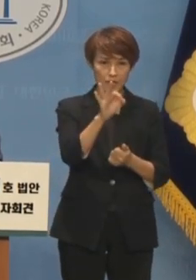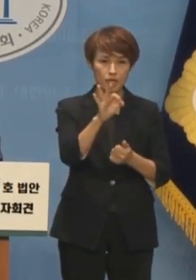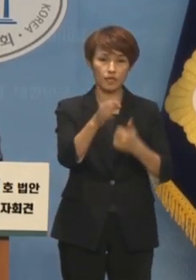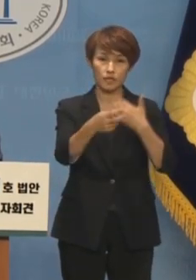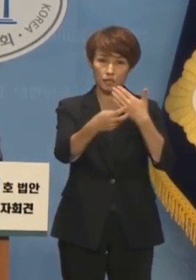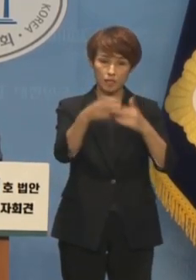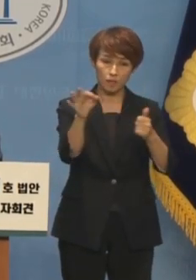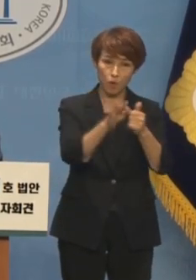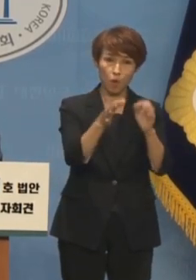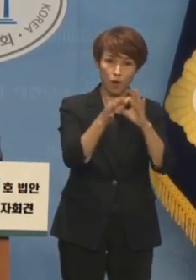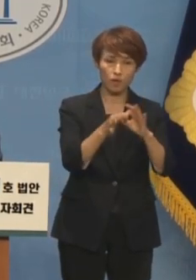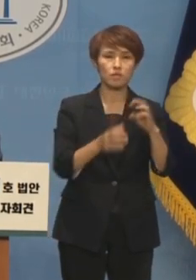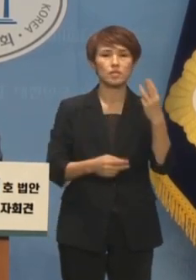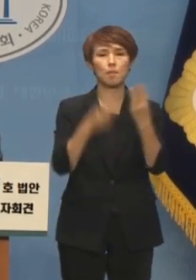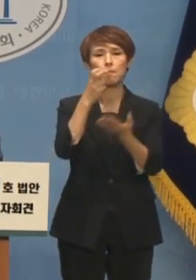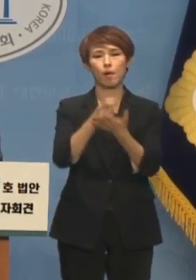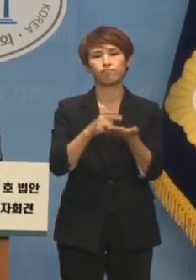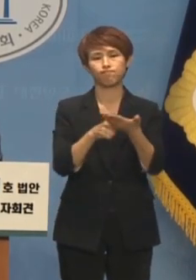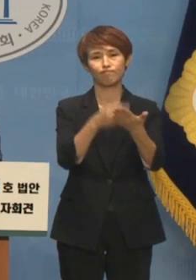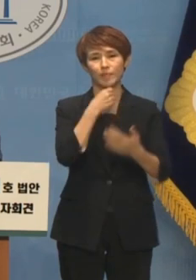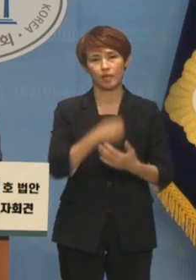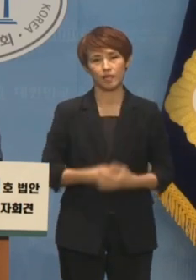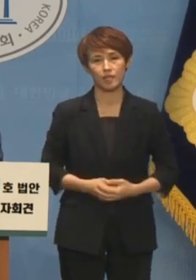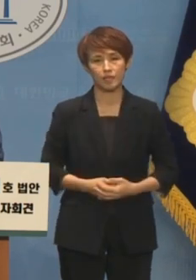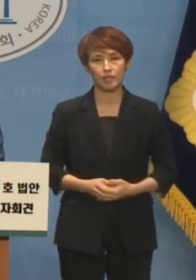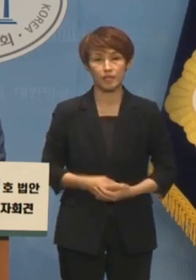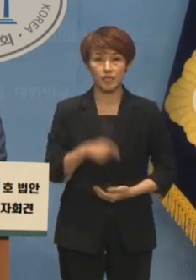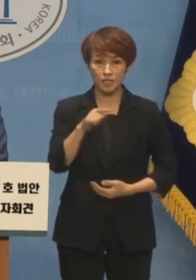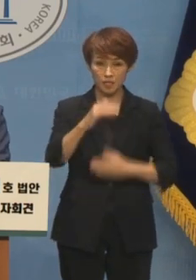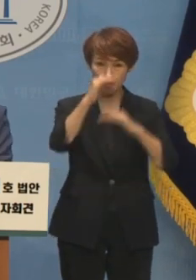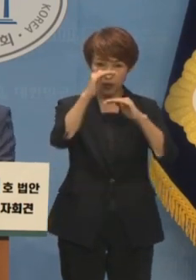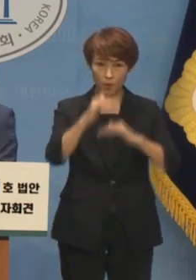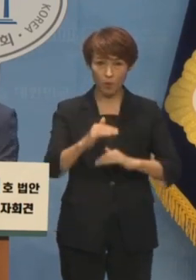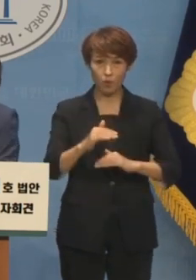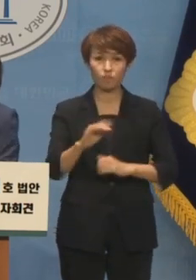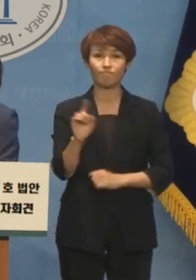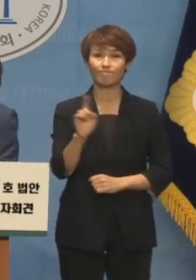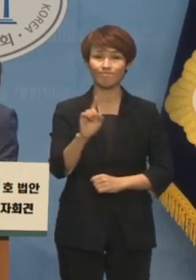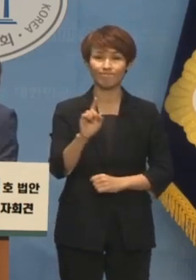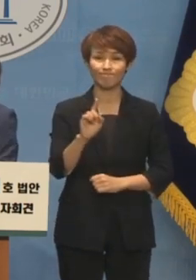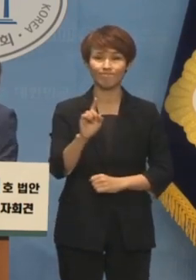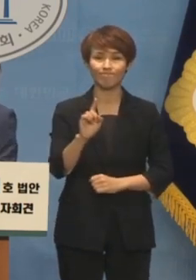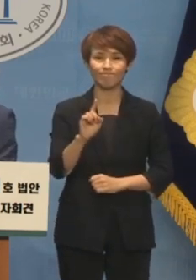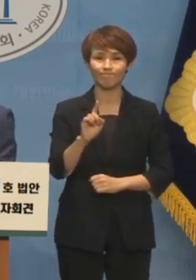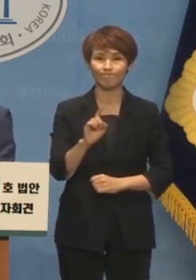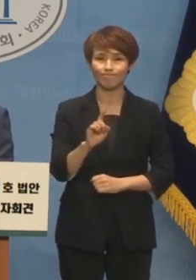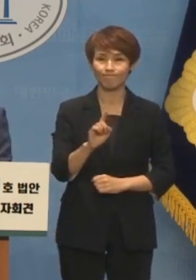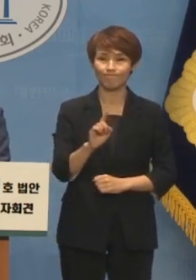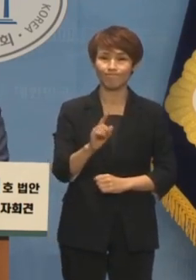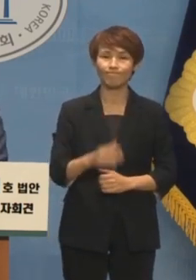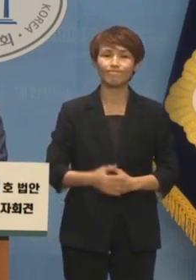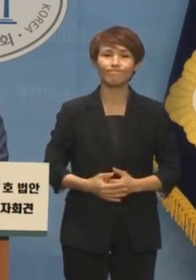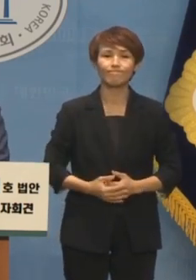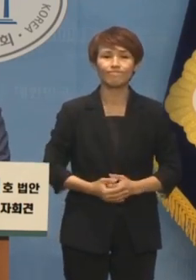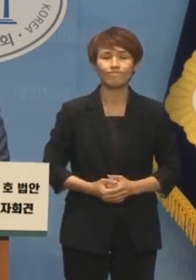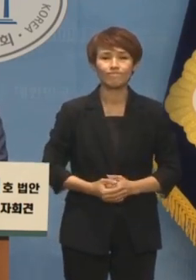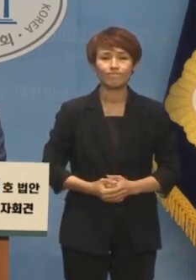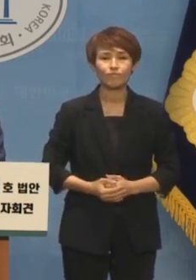합니다. 간병비 급여화 3법은 주요 내용은 옆에 보시는 바와